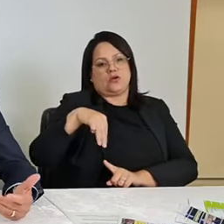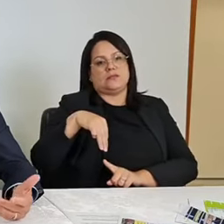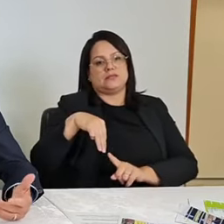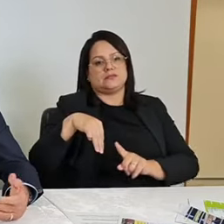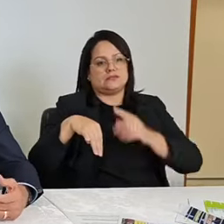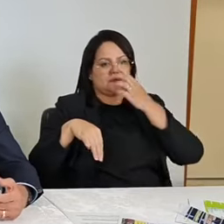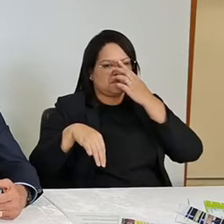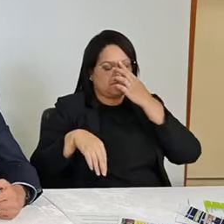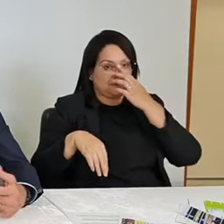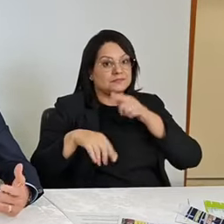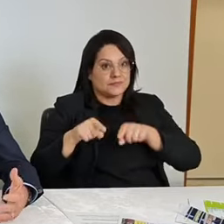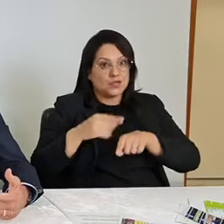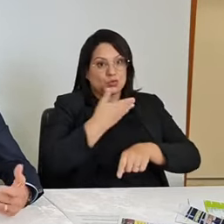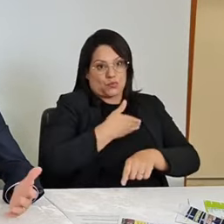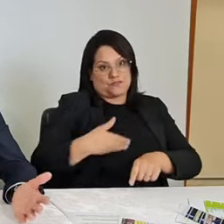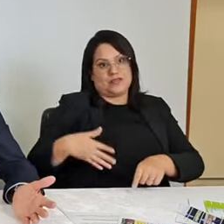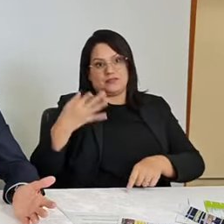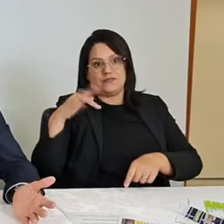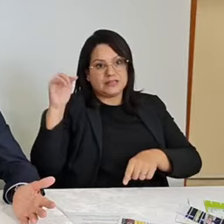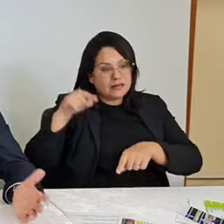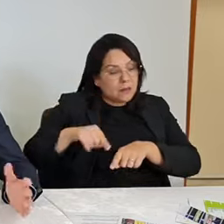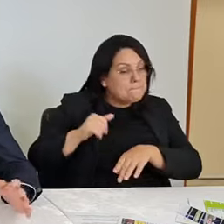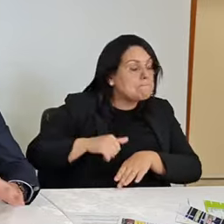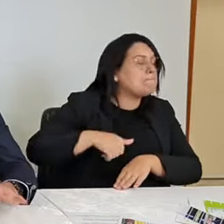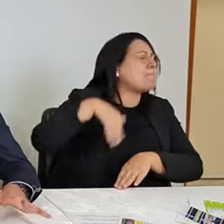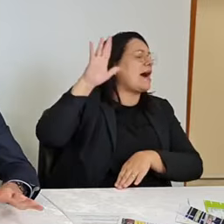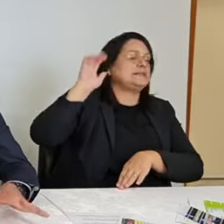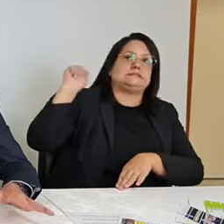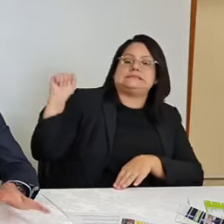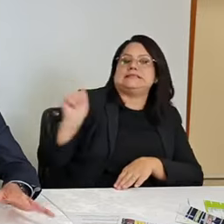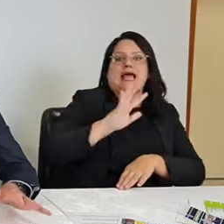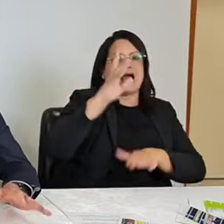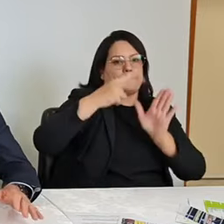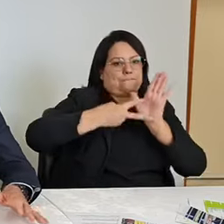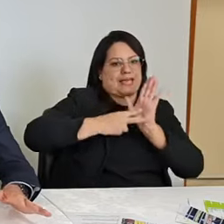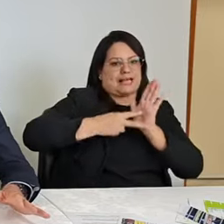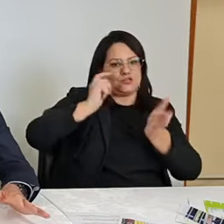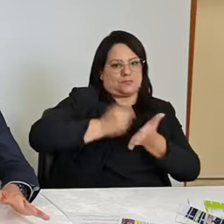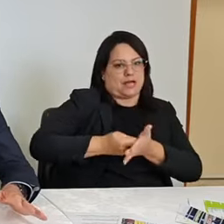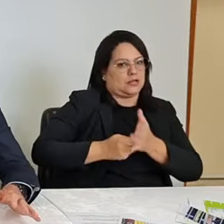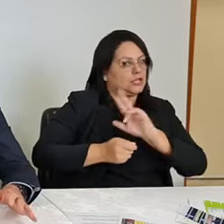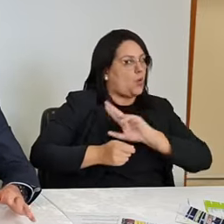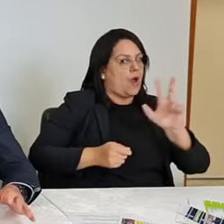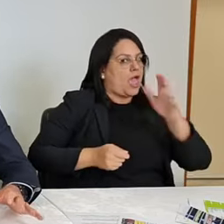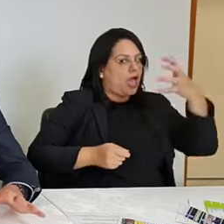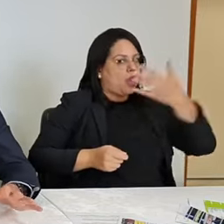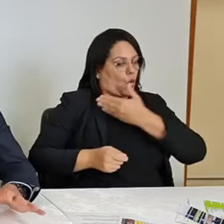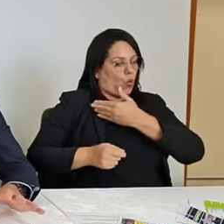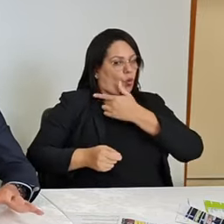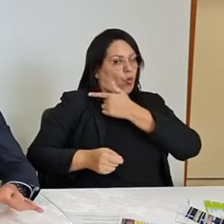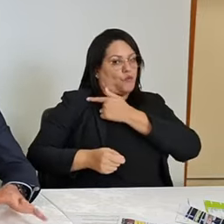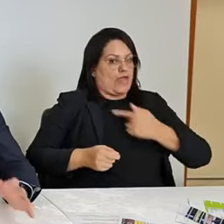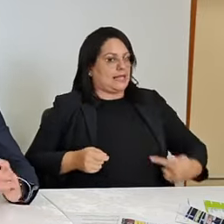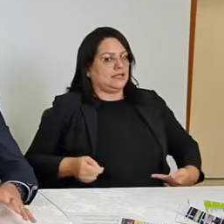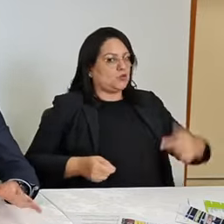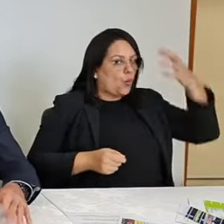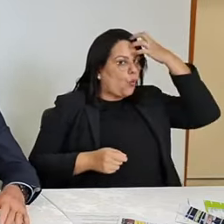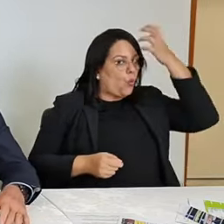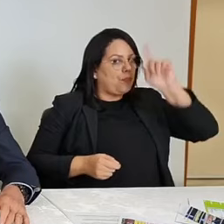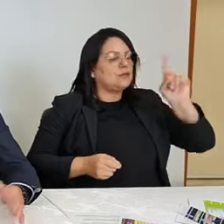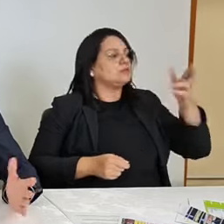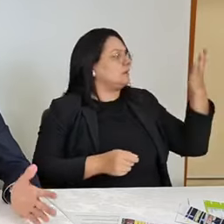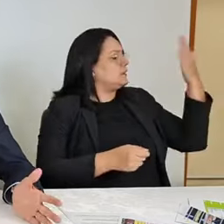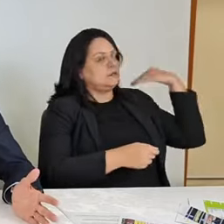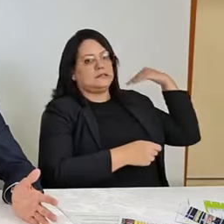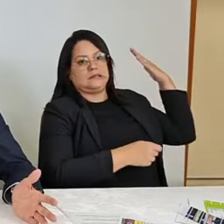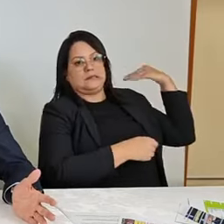para o governo federal. É um dos pedágios mais caros do Brasil. Não é culpa do governador, não. Isso vem lá de trás. Tá? E também vai ser